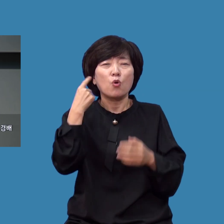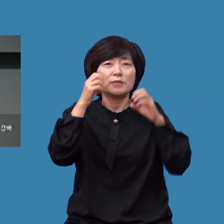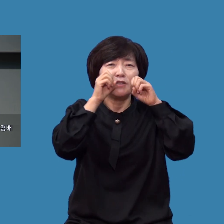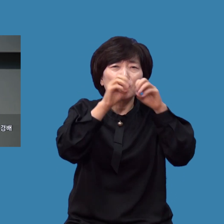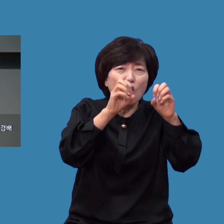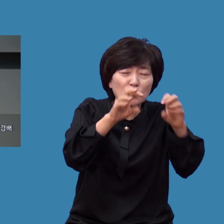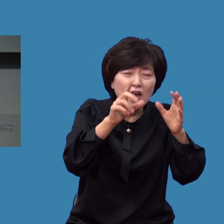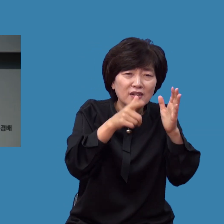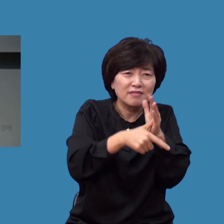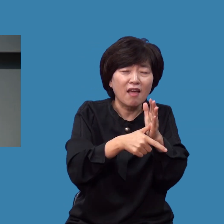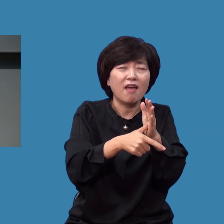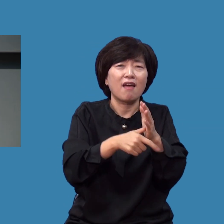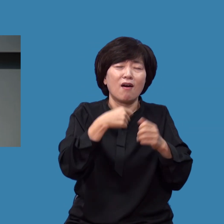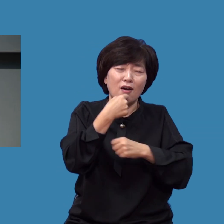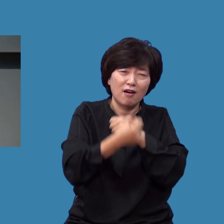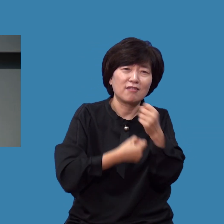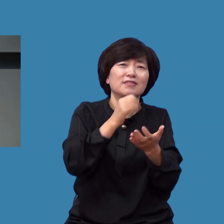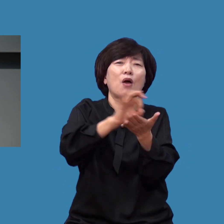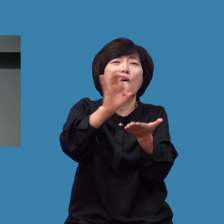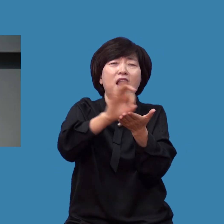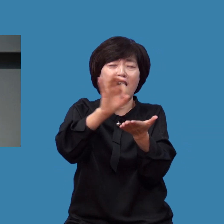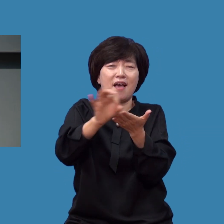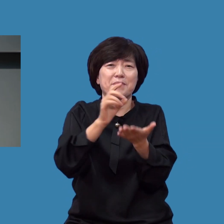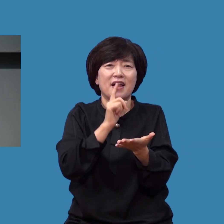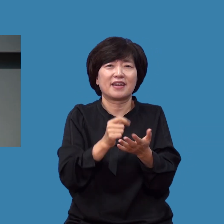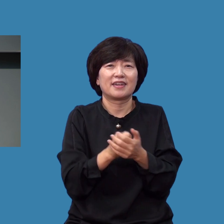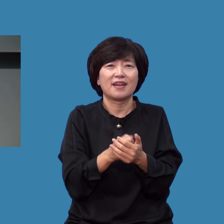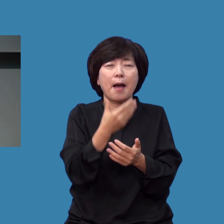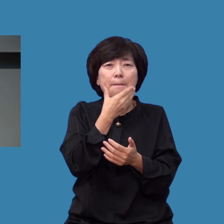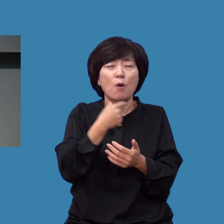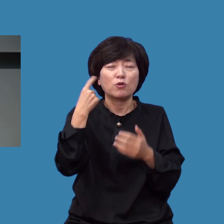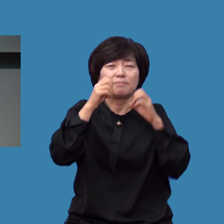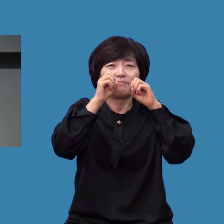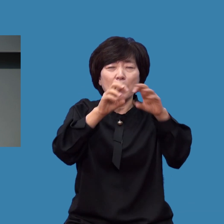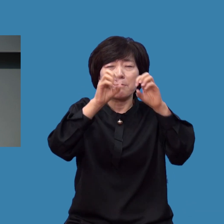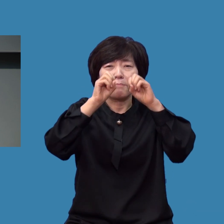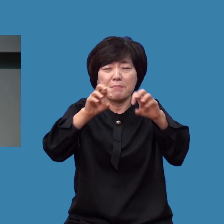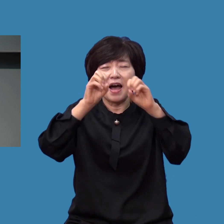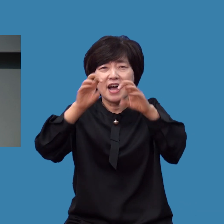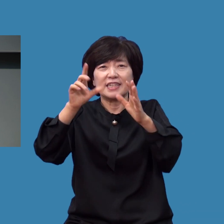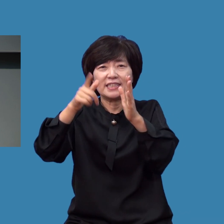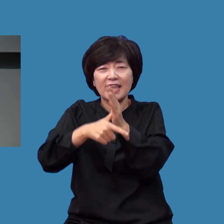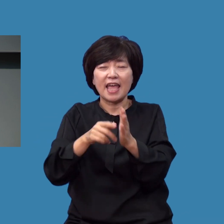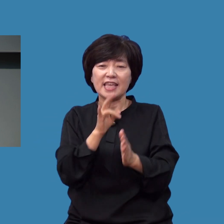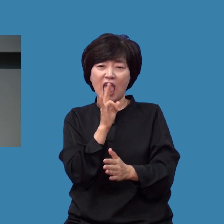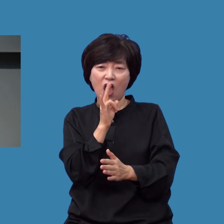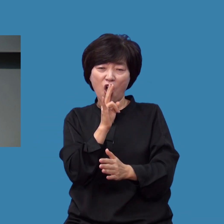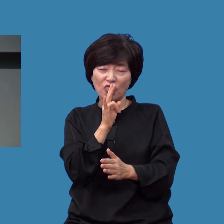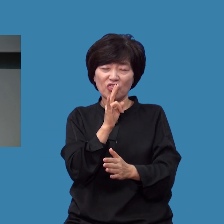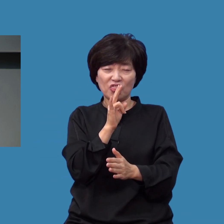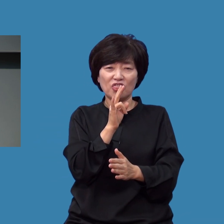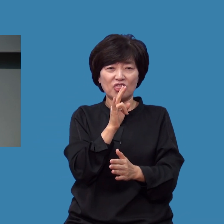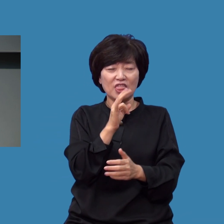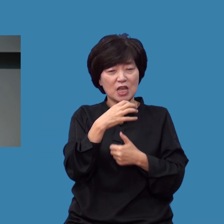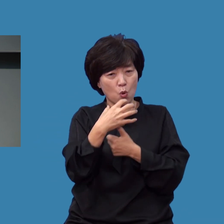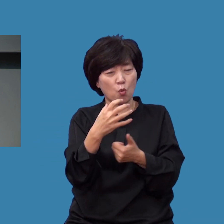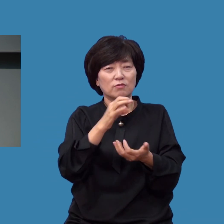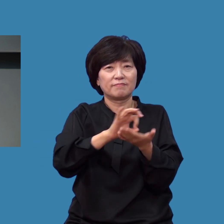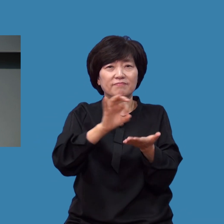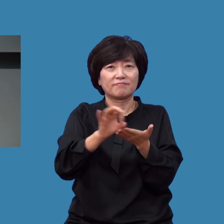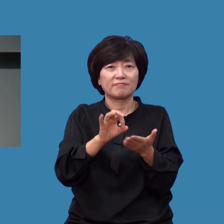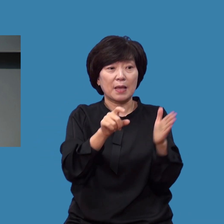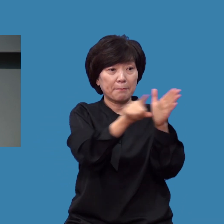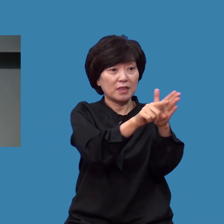전하는데도 얼마든지 사용하라는 거예요. 복음을 전하는데도 얼마든지 사용하라는 거예요. 그래서 여러분들이 이제 불신자를 만났을 때도,